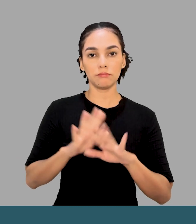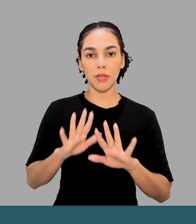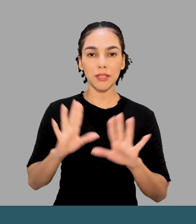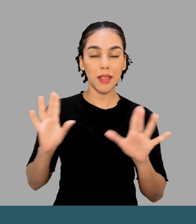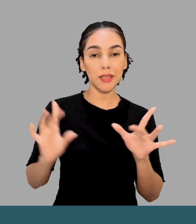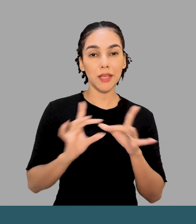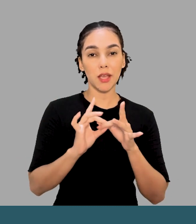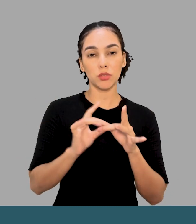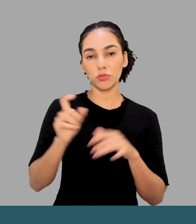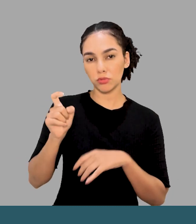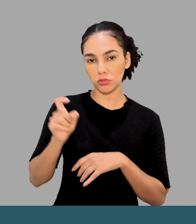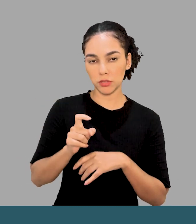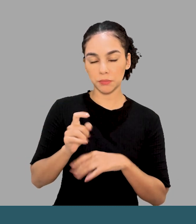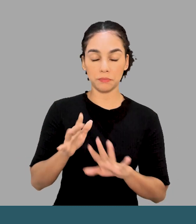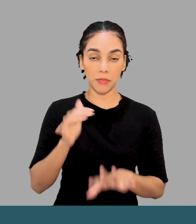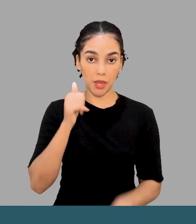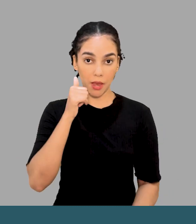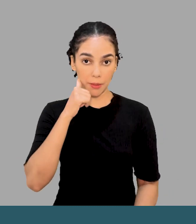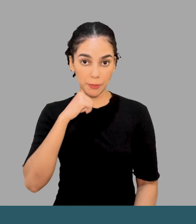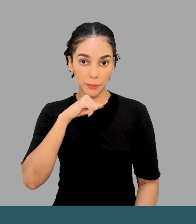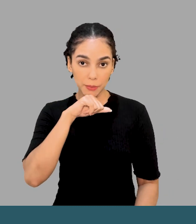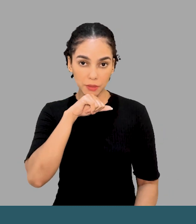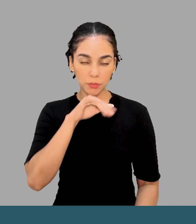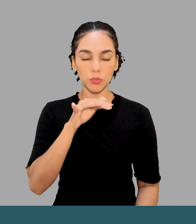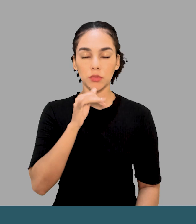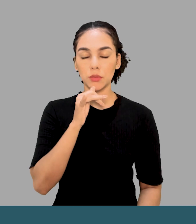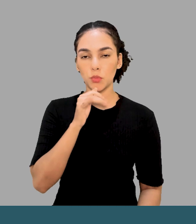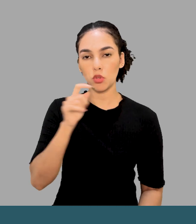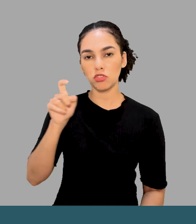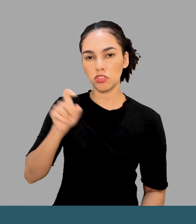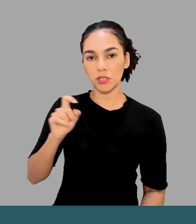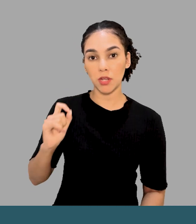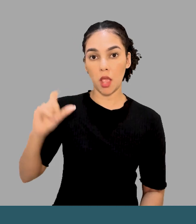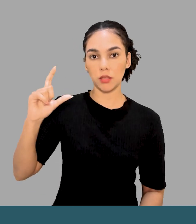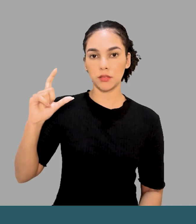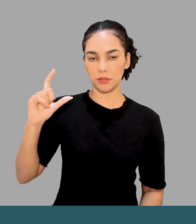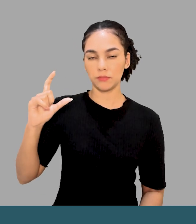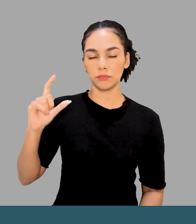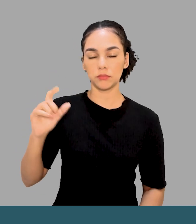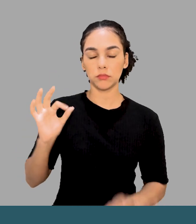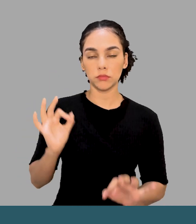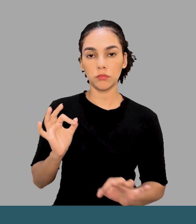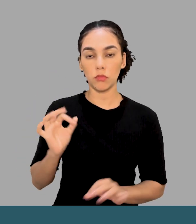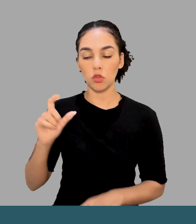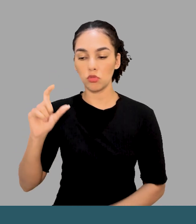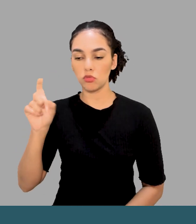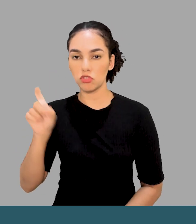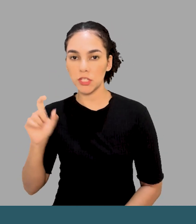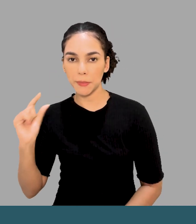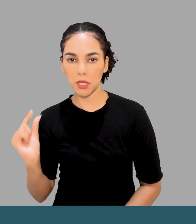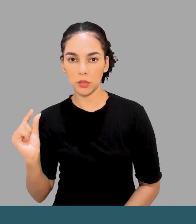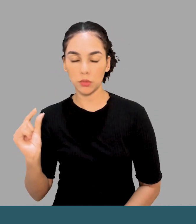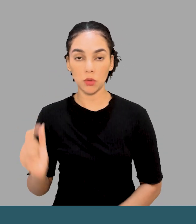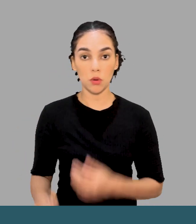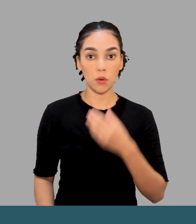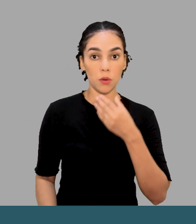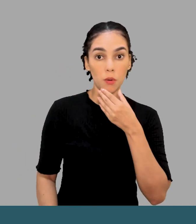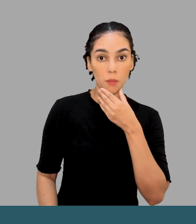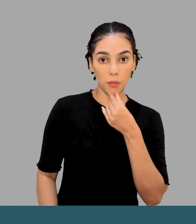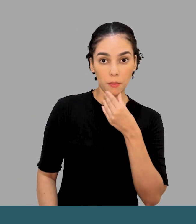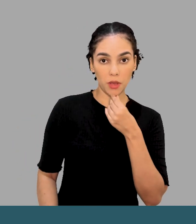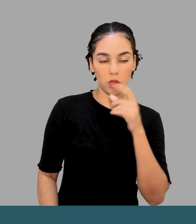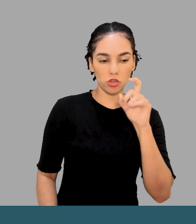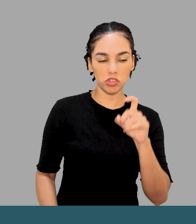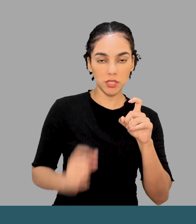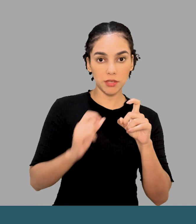X. Ou seja, a mamãe, vamos falar que é um X grande e um X pequenininho. O papai é um X grande e um Y. Como serão